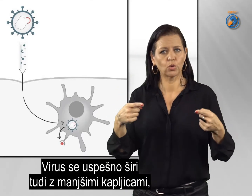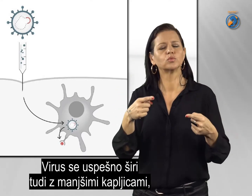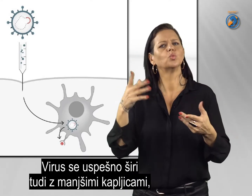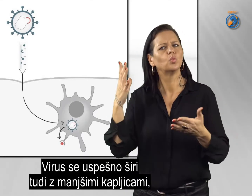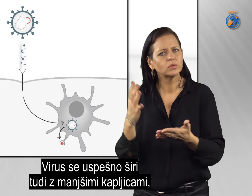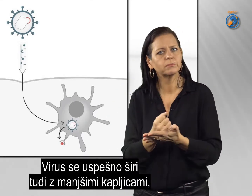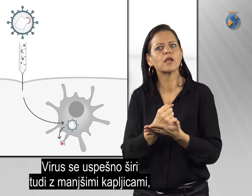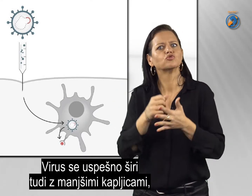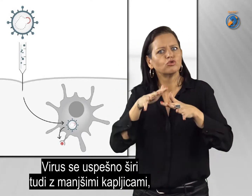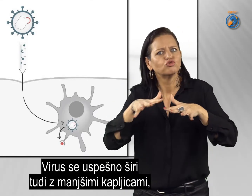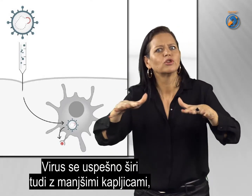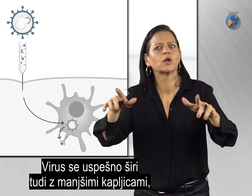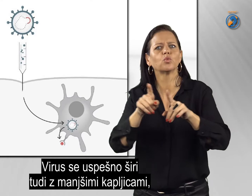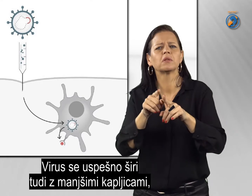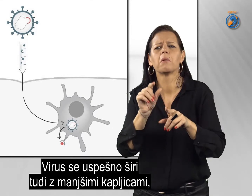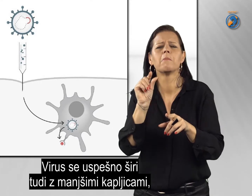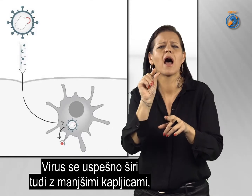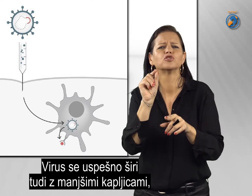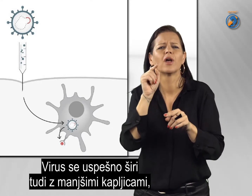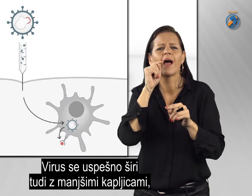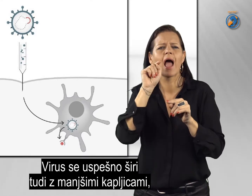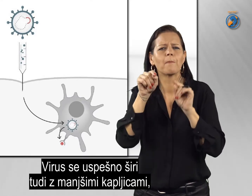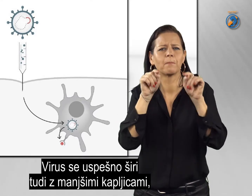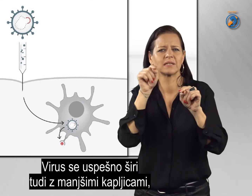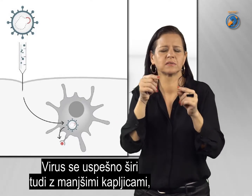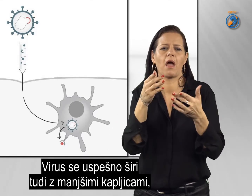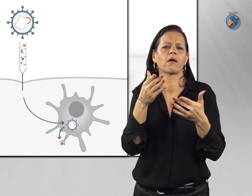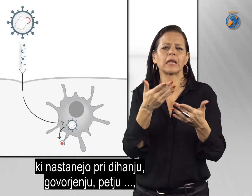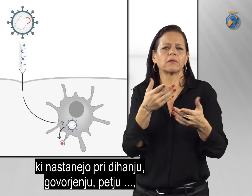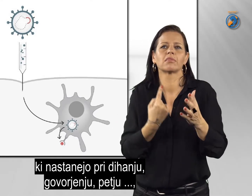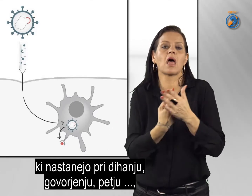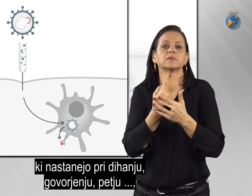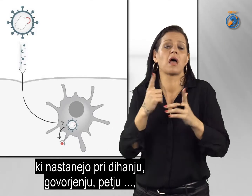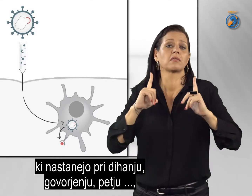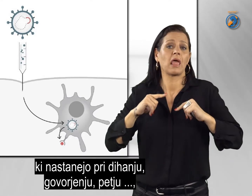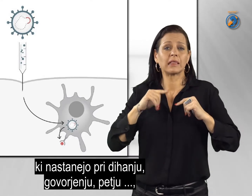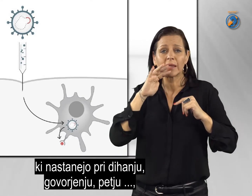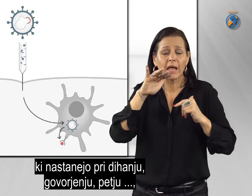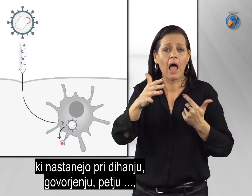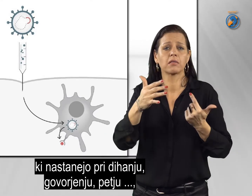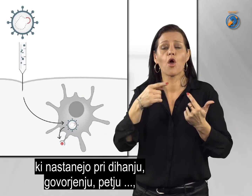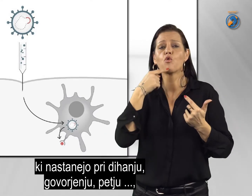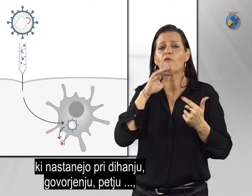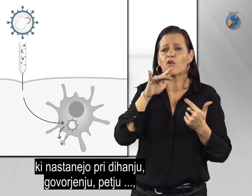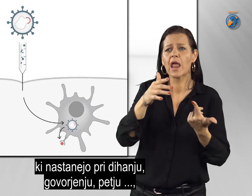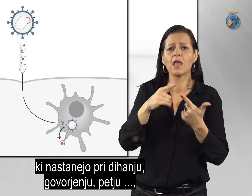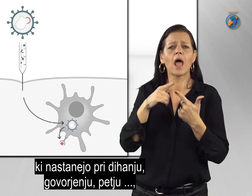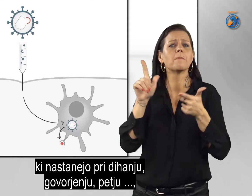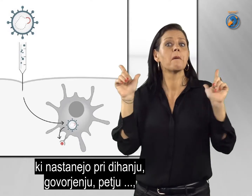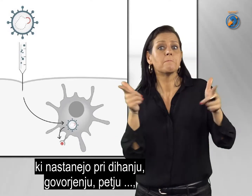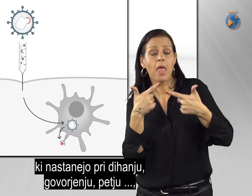Virus se uspešno širi tudi z manjšimi kapljicami, ki nastajajo pri dihanju, govorjenju, petju,